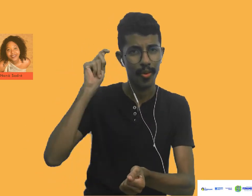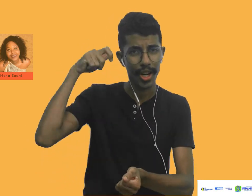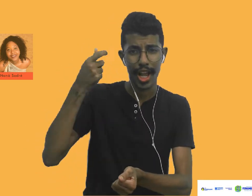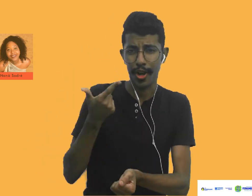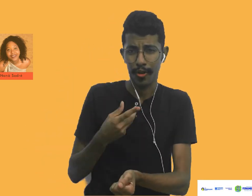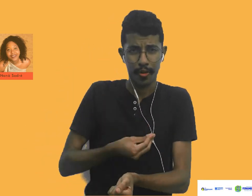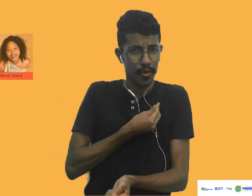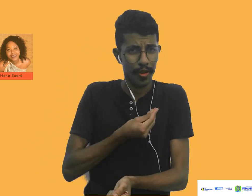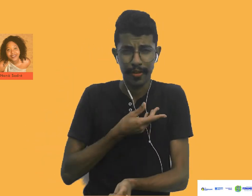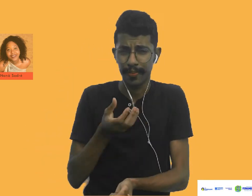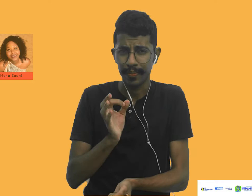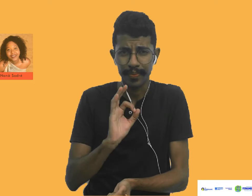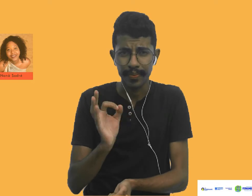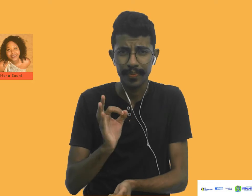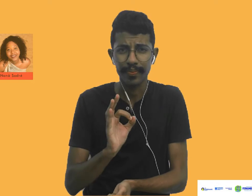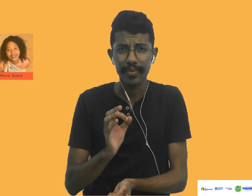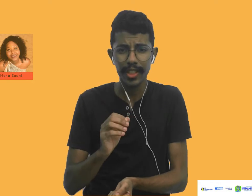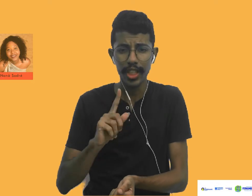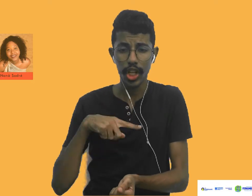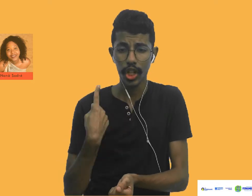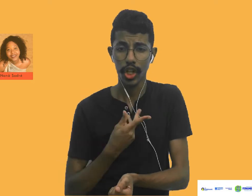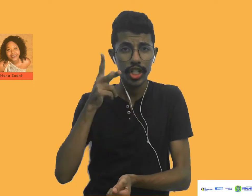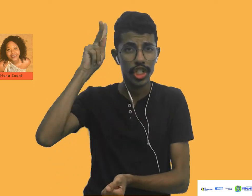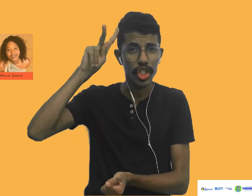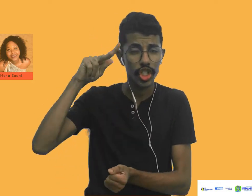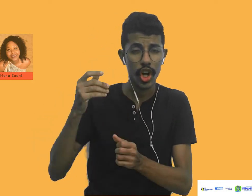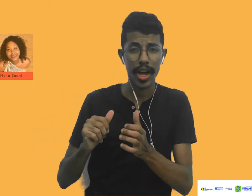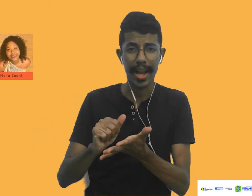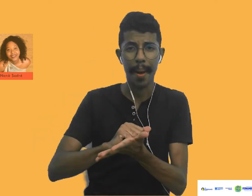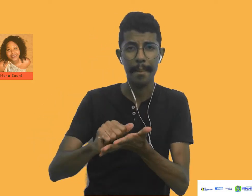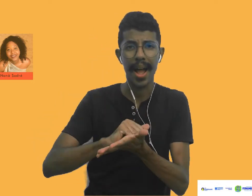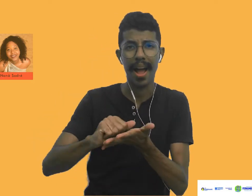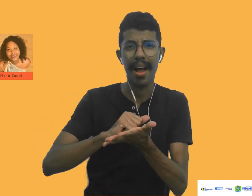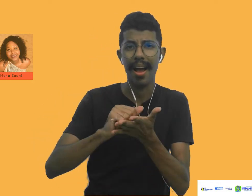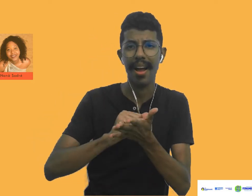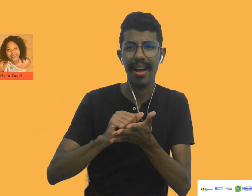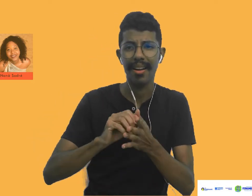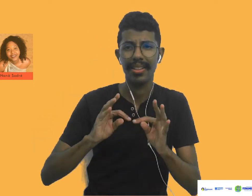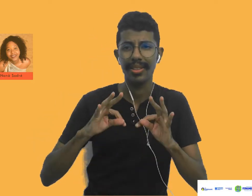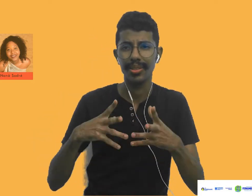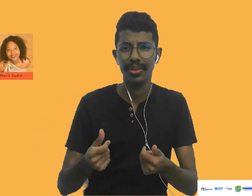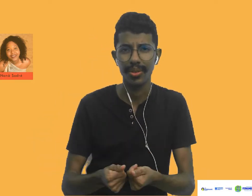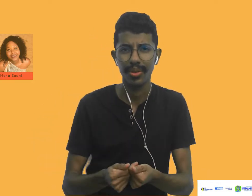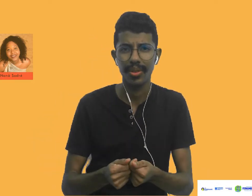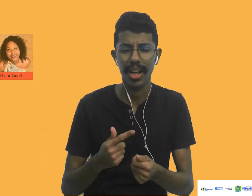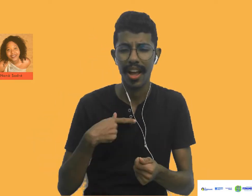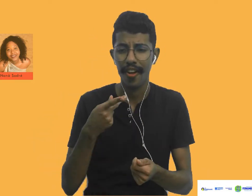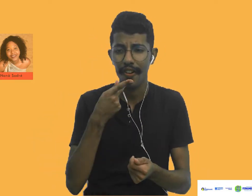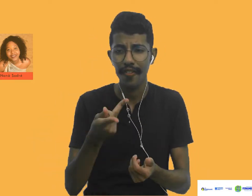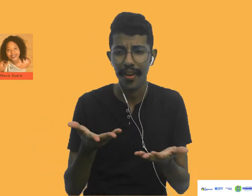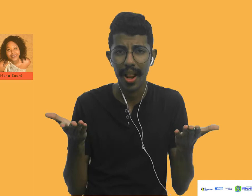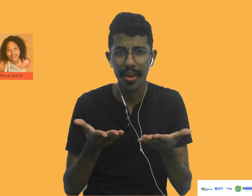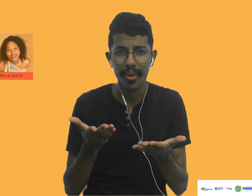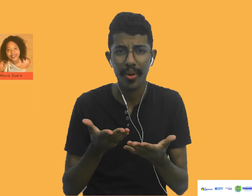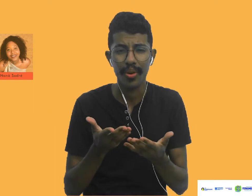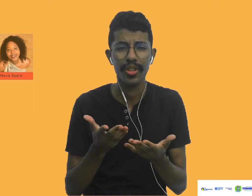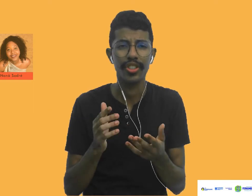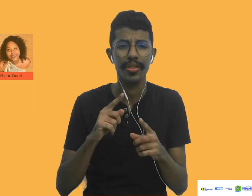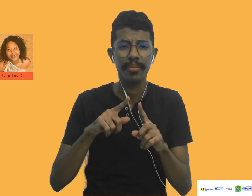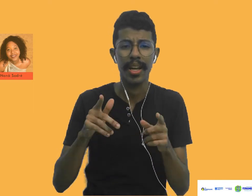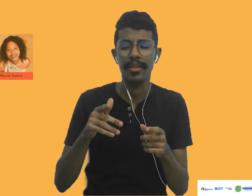existe, né? A nossa história é apagada. Aí, eu falo isso hoje, parece redundante, mas tem gente